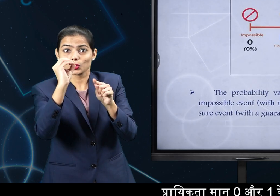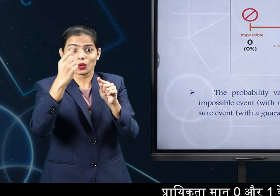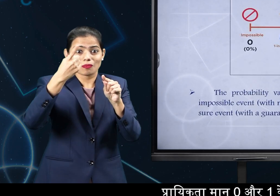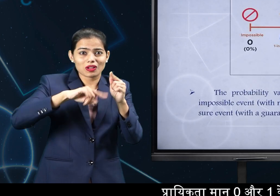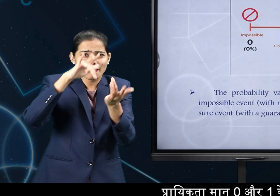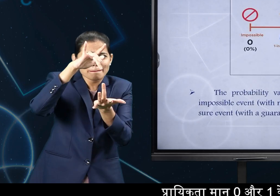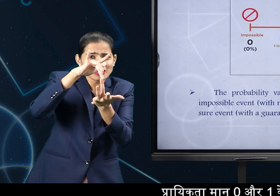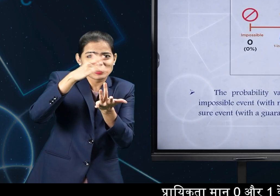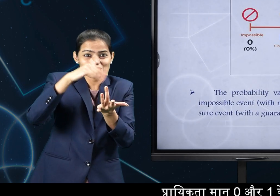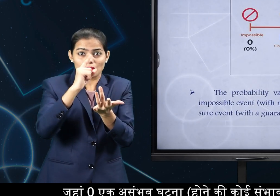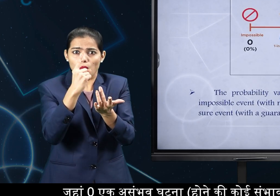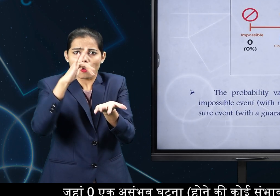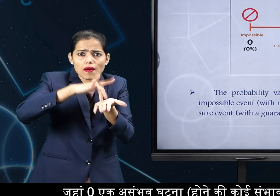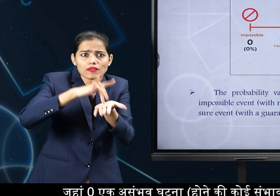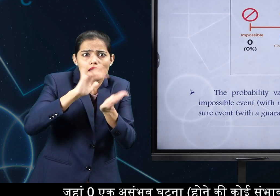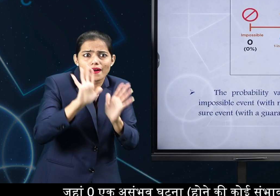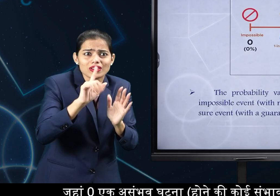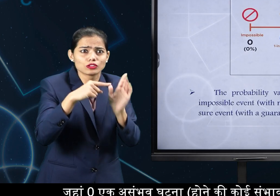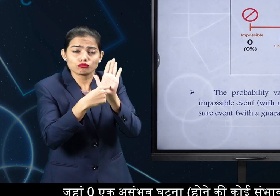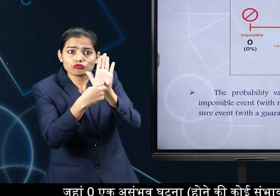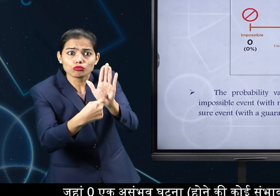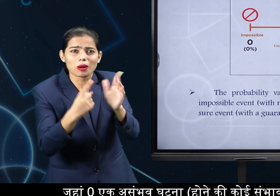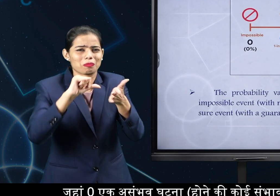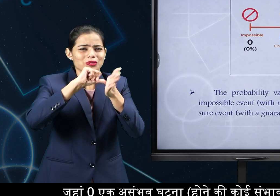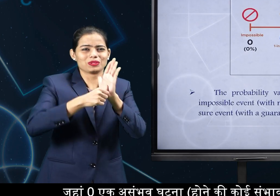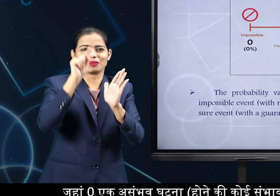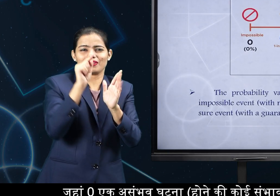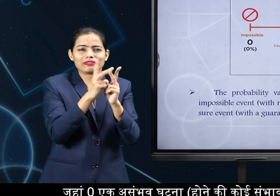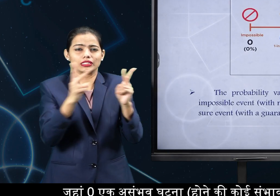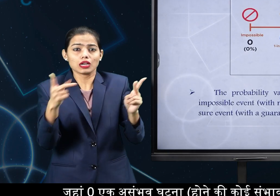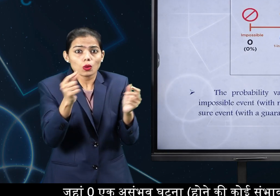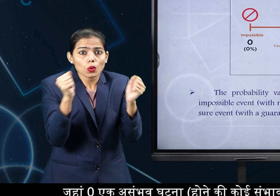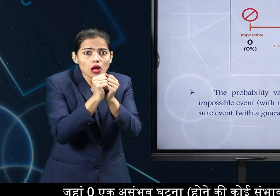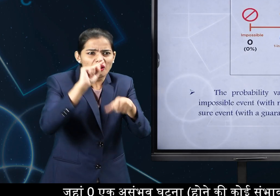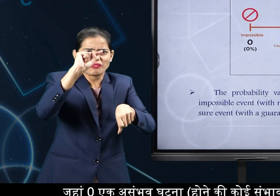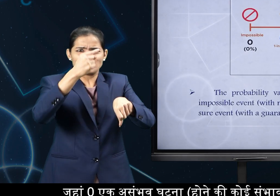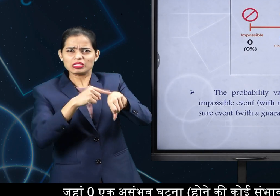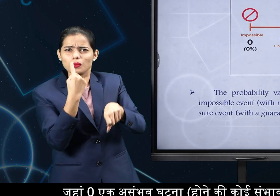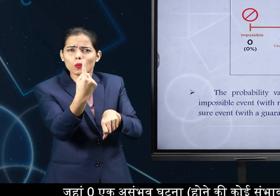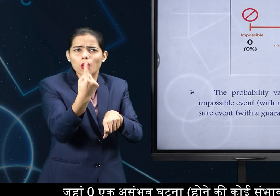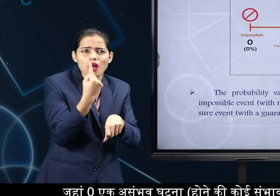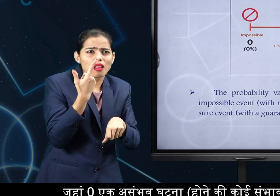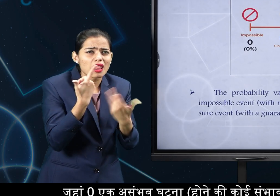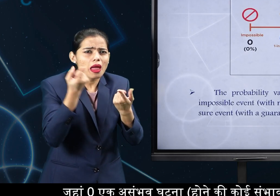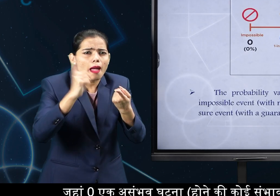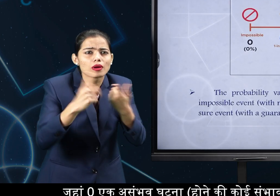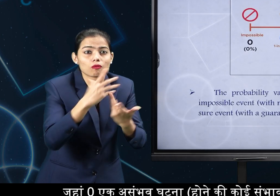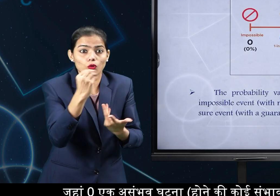1 के बीच होता है, जहां 0 एक असंभव घटना होने की कई संभावना नहीं है का प्रतिनिधित्व करता है